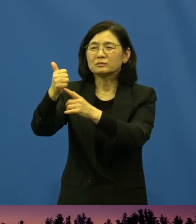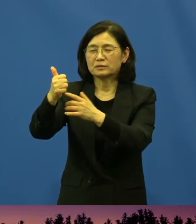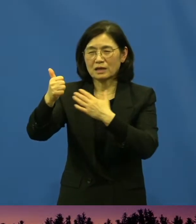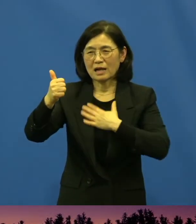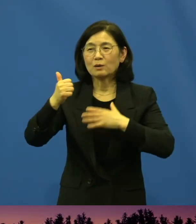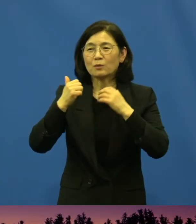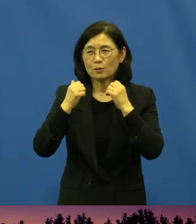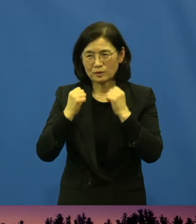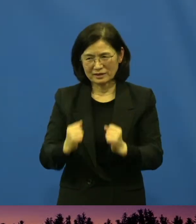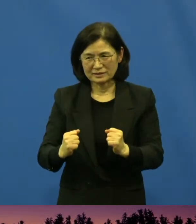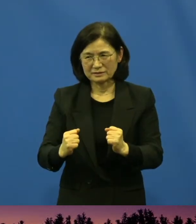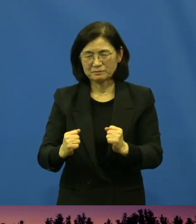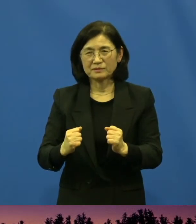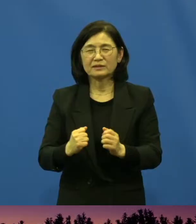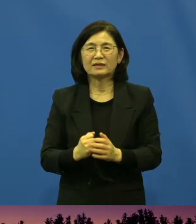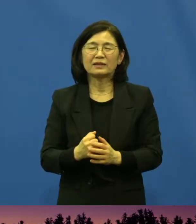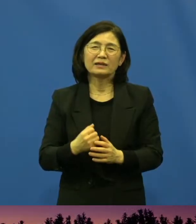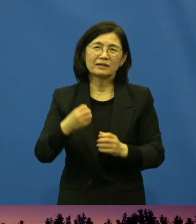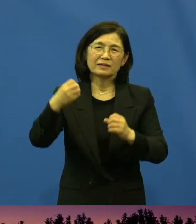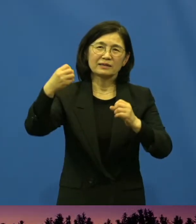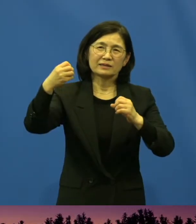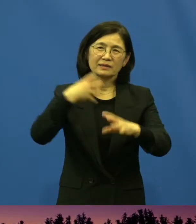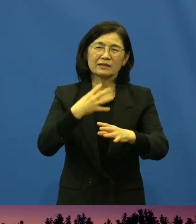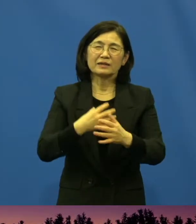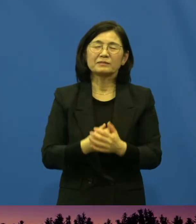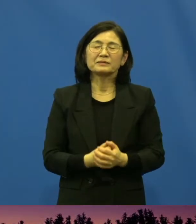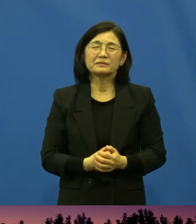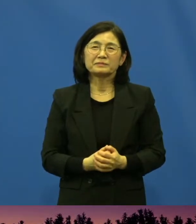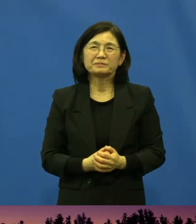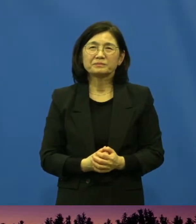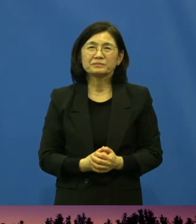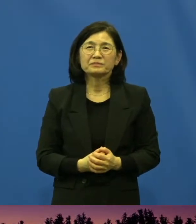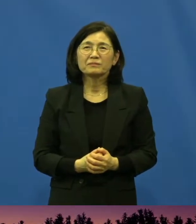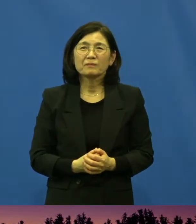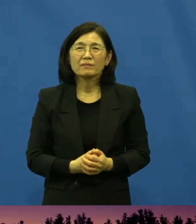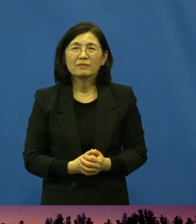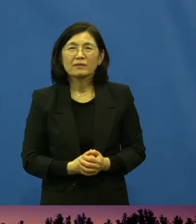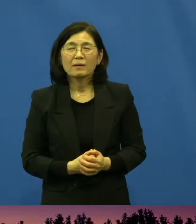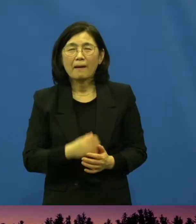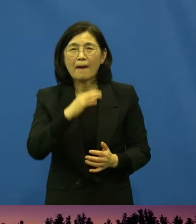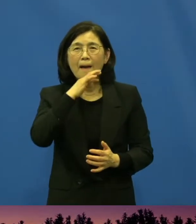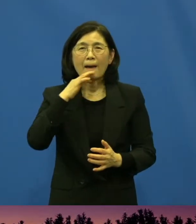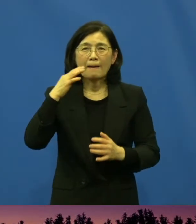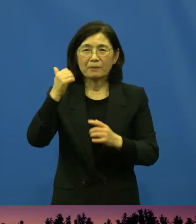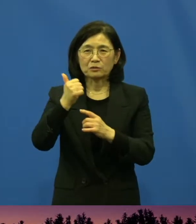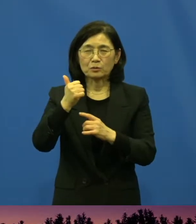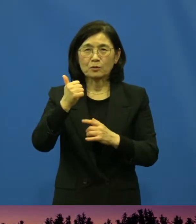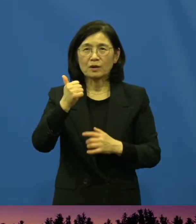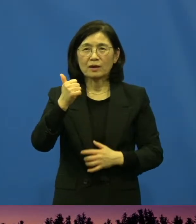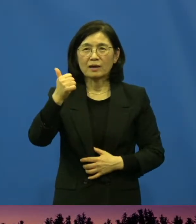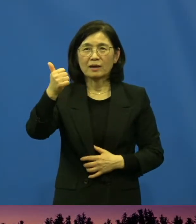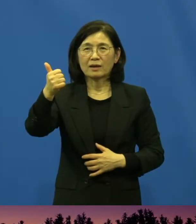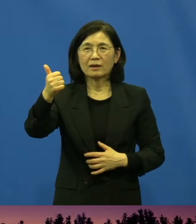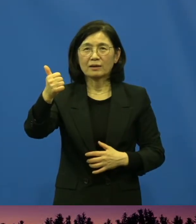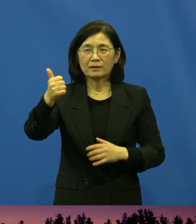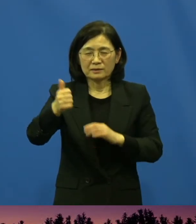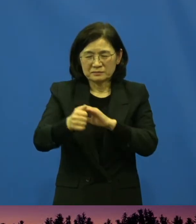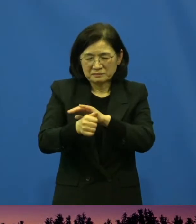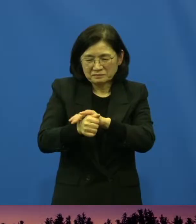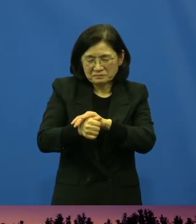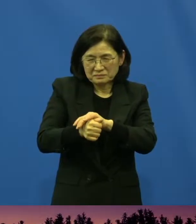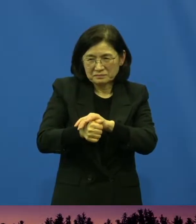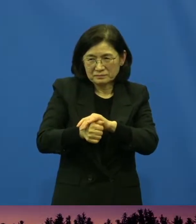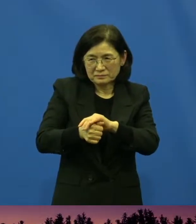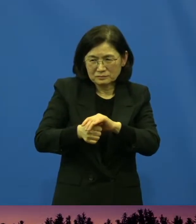막 흥을 하지 않아. 장담이 없어졌어요. 큰 소리 치는 게 다 없어졌어요. 주님이 아십니다. 그것도 들어가는 소리를 했을